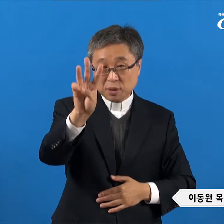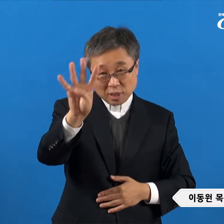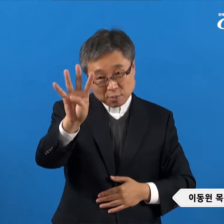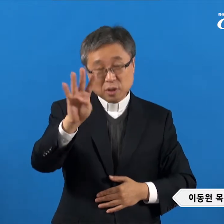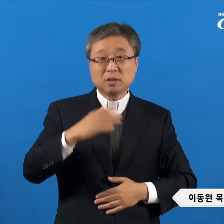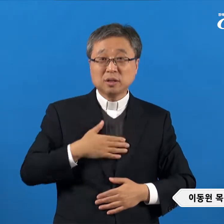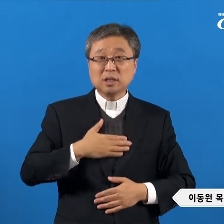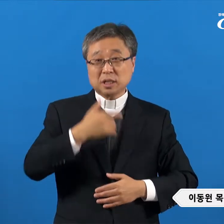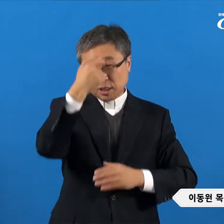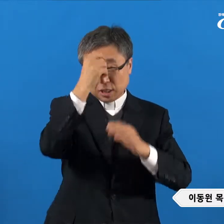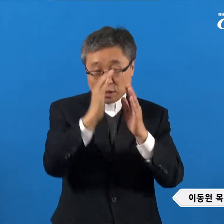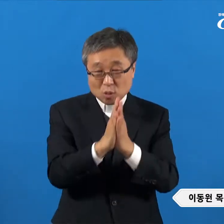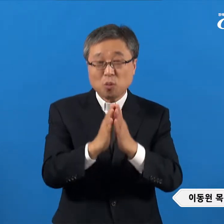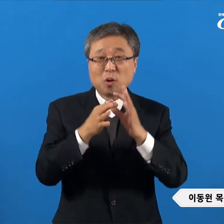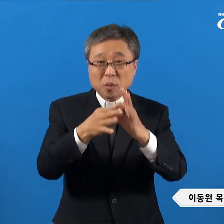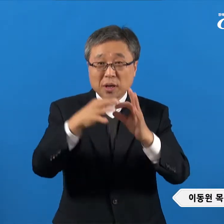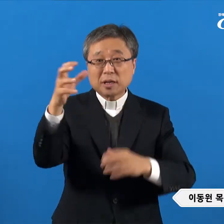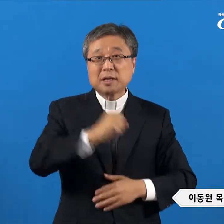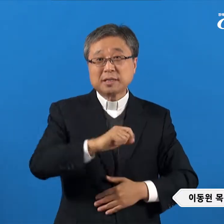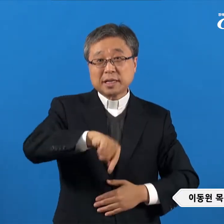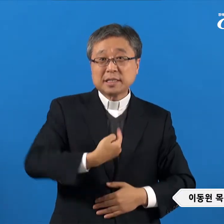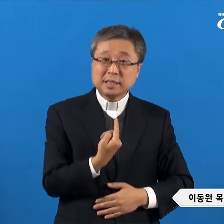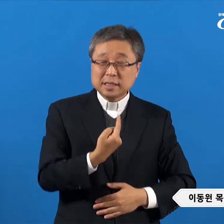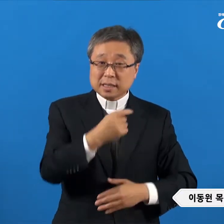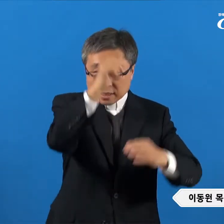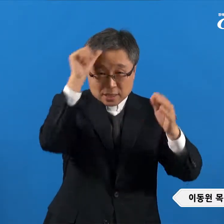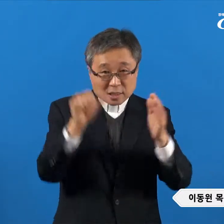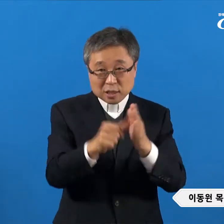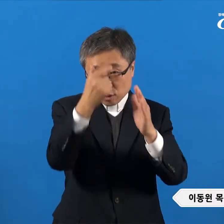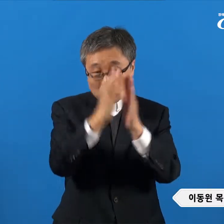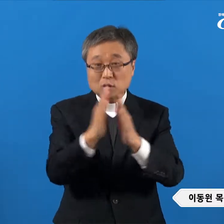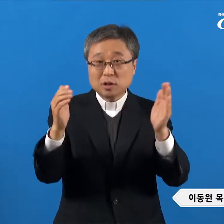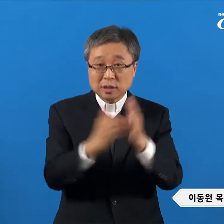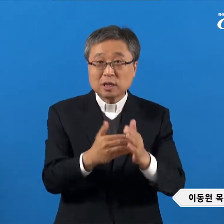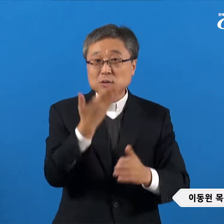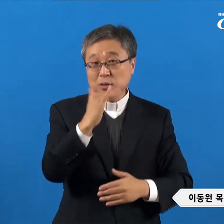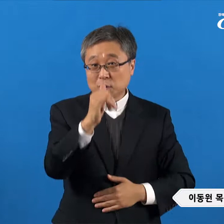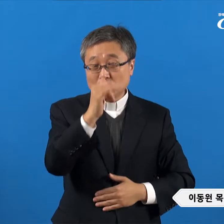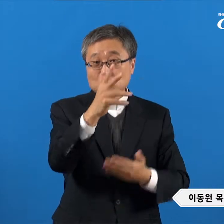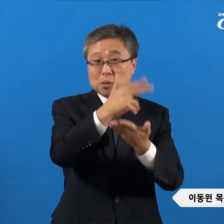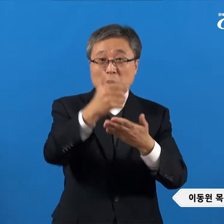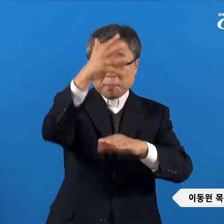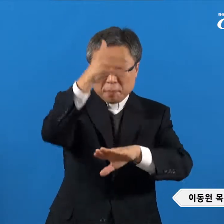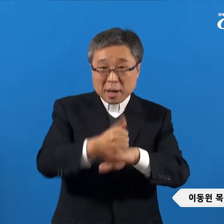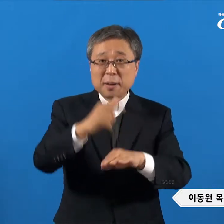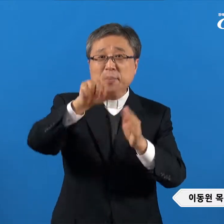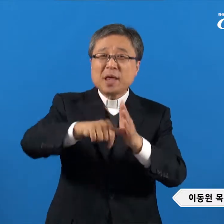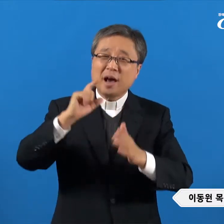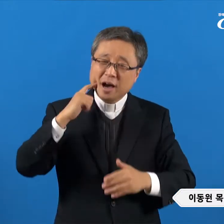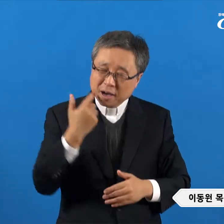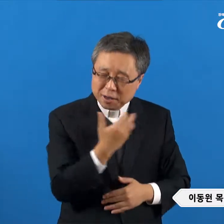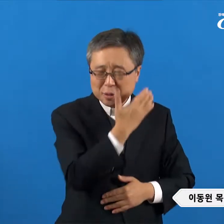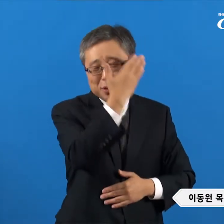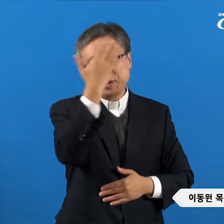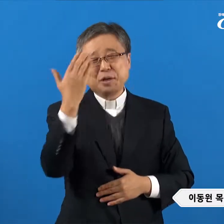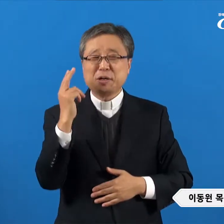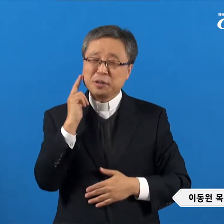자신의 생애를 마무리할 수 있으셨습니다. 주님이 마지막 순간을 이 아름다운, 이 치열한, 그리고